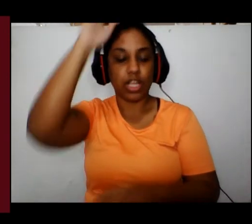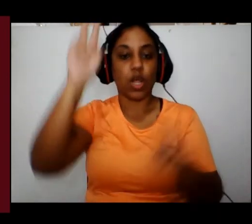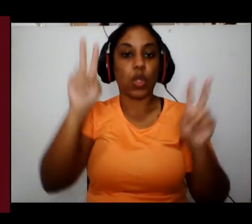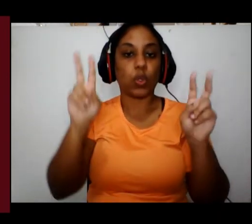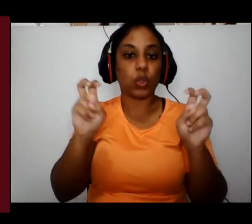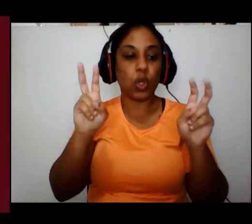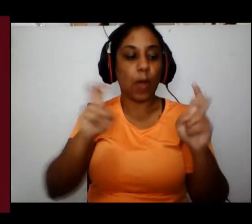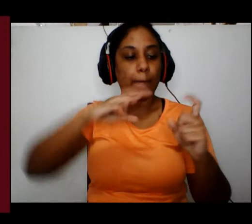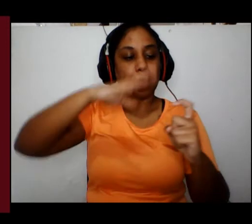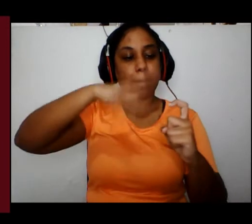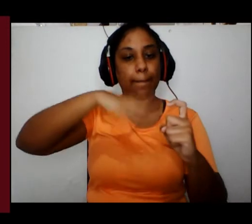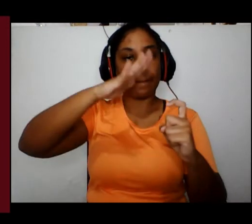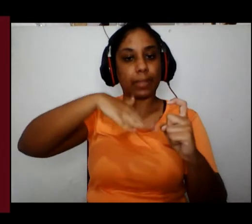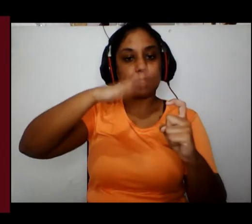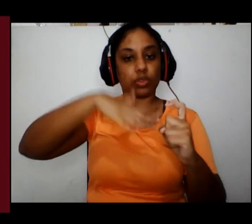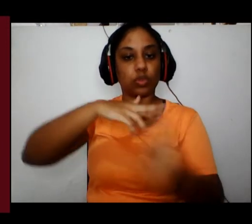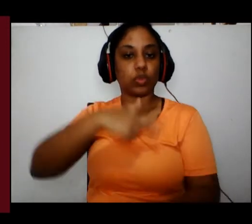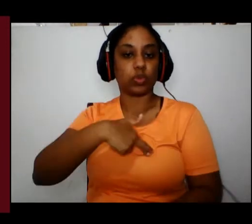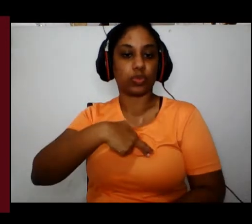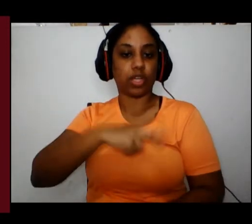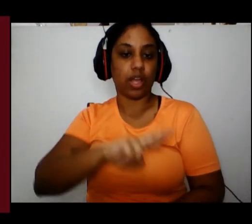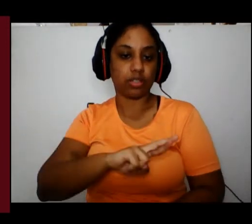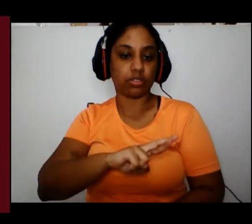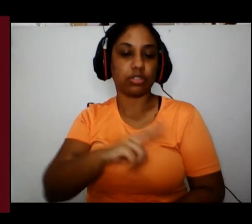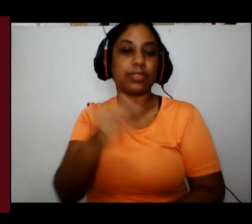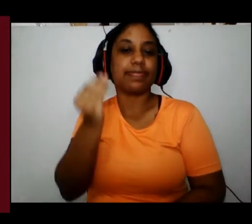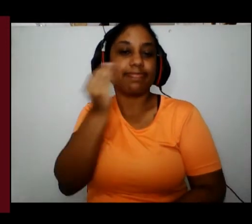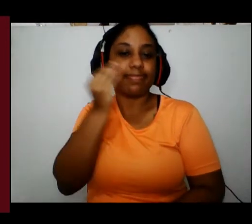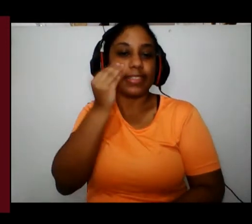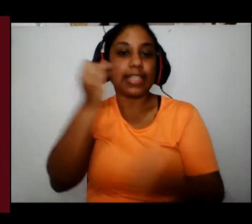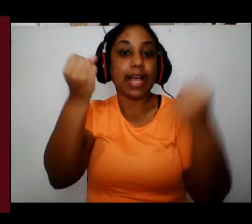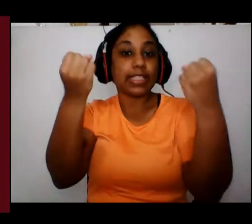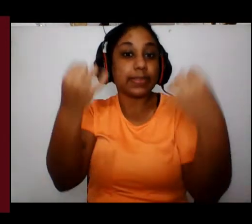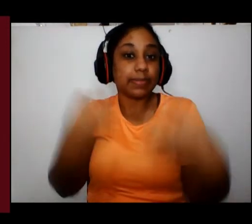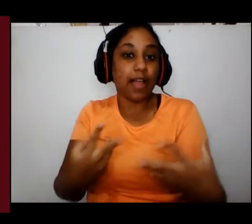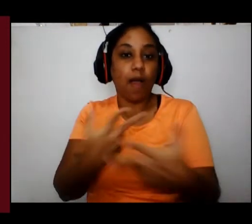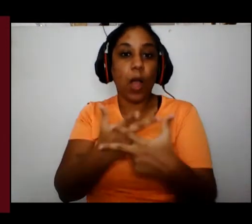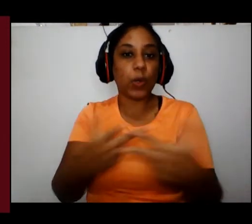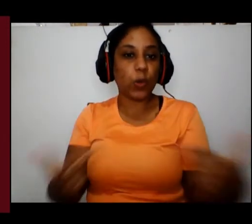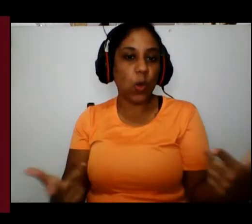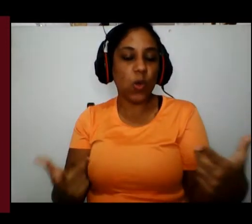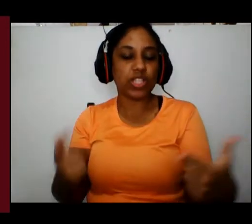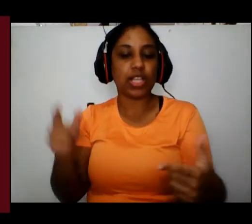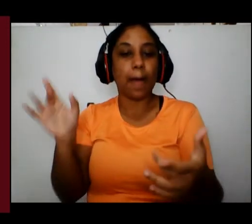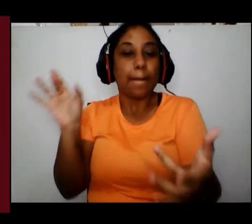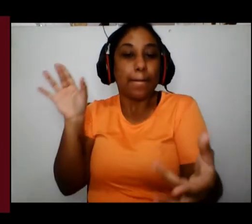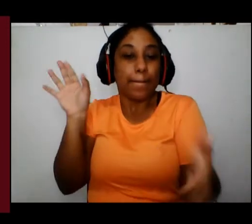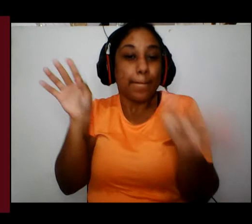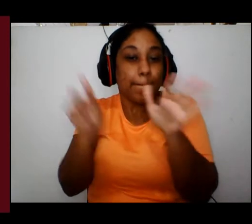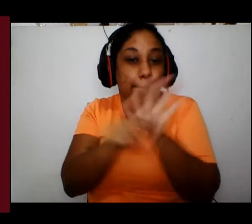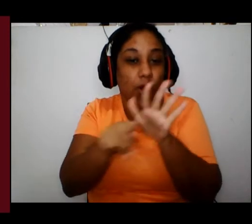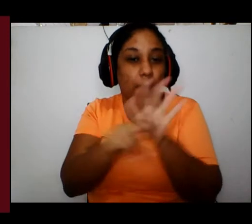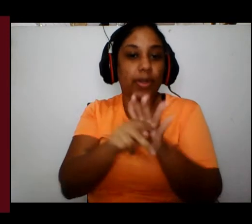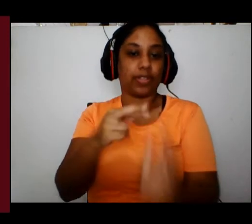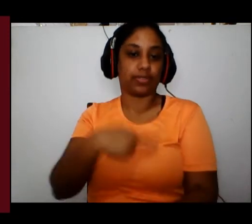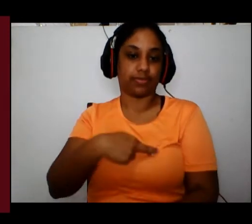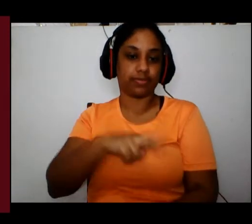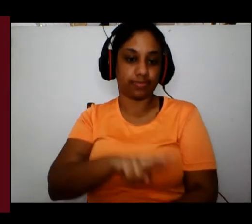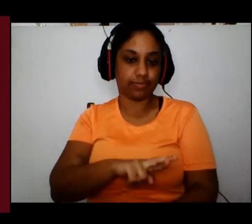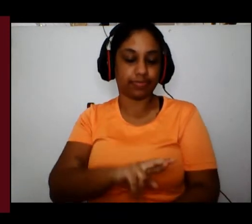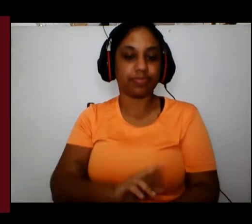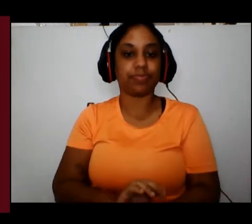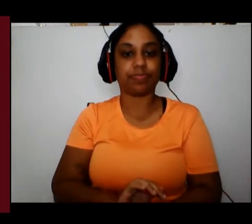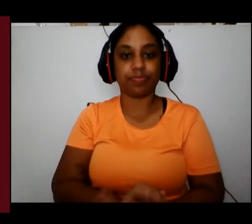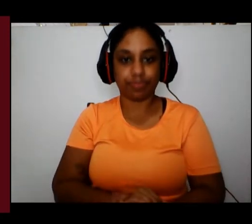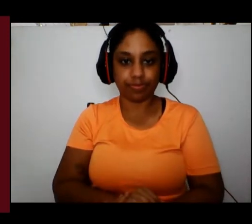histórias sagradas são chamadas de mitos religiosos, porque tentam explicar algum fato de acordo com aquela religião